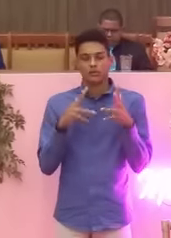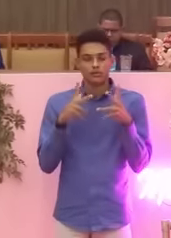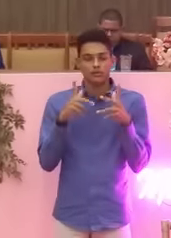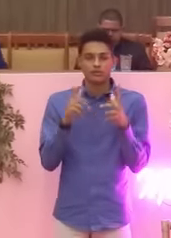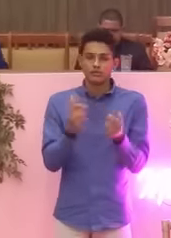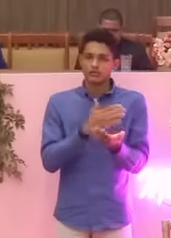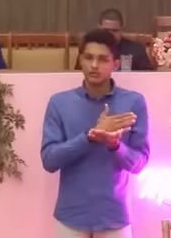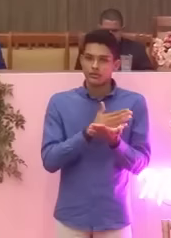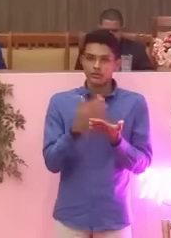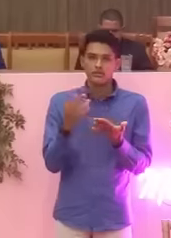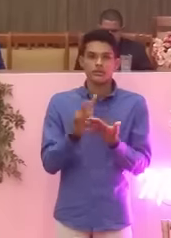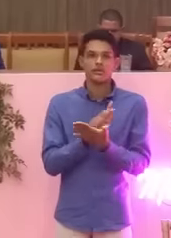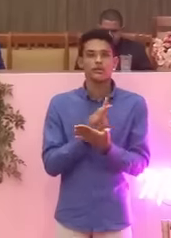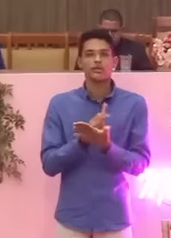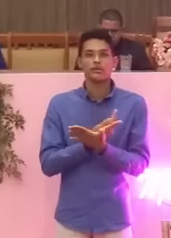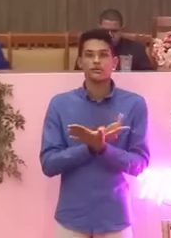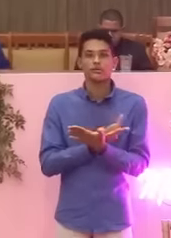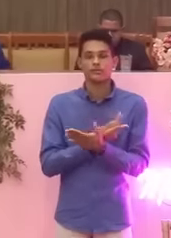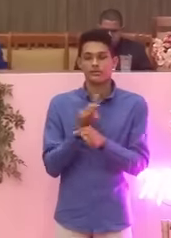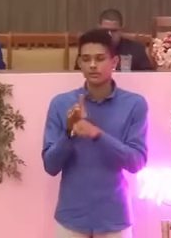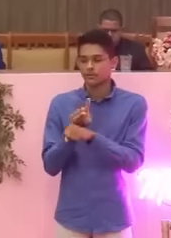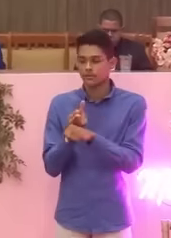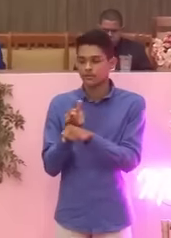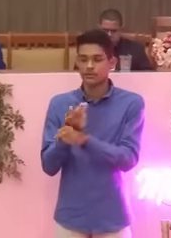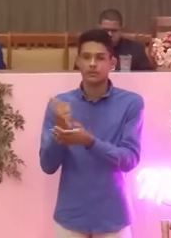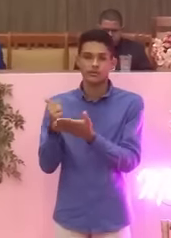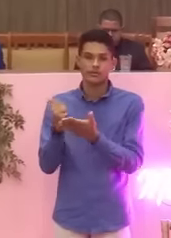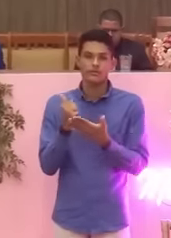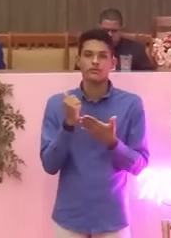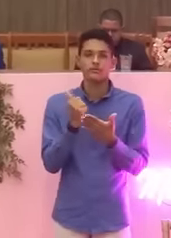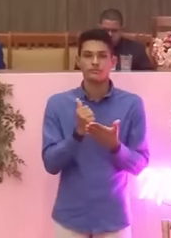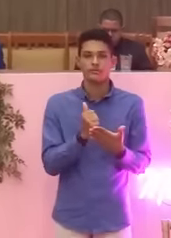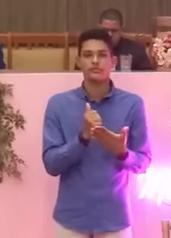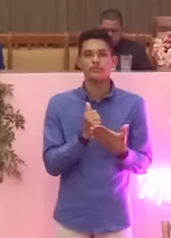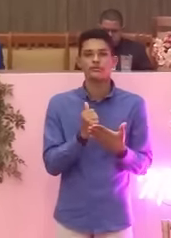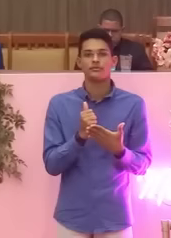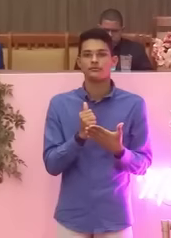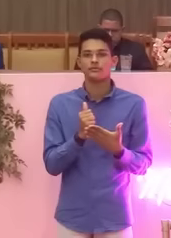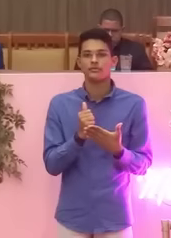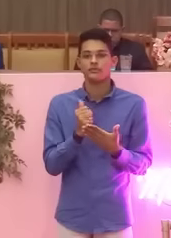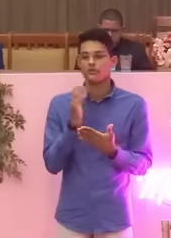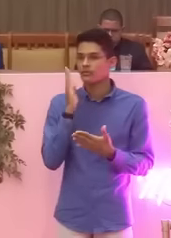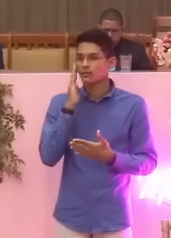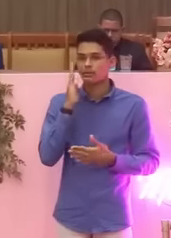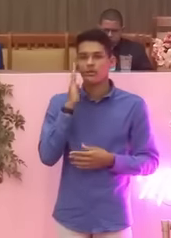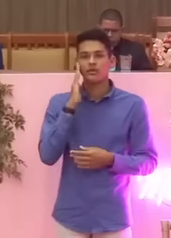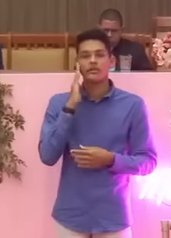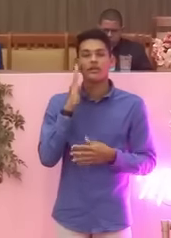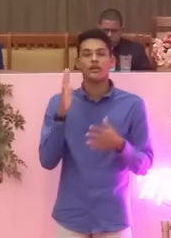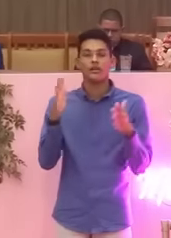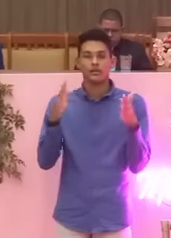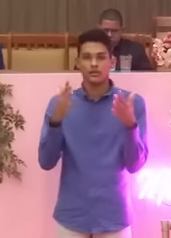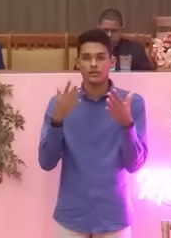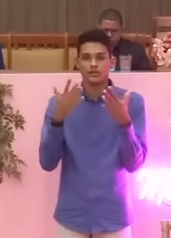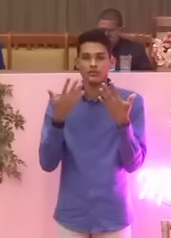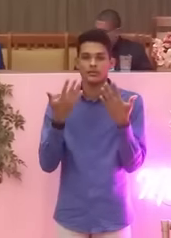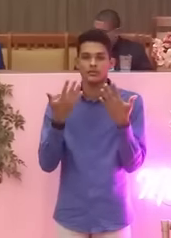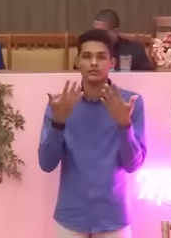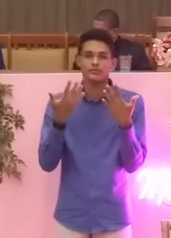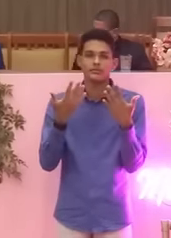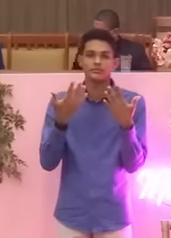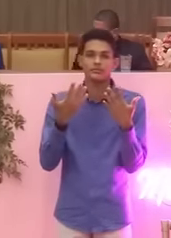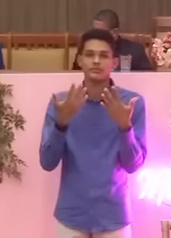vocês assim quer ajudar eu não entendi esse princípio mas deixa eu dizer uma coisa aqui para vocês Olhe bem para mim aqui